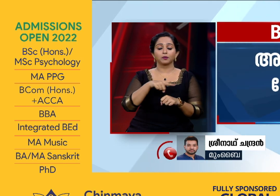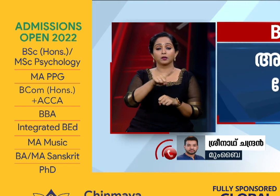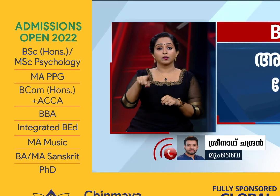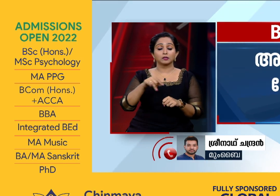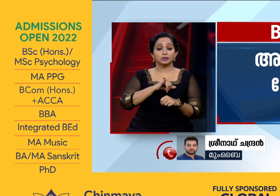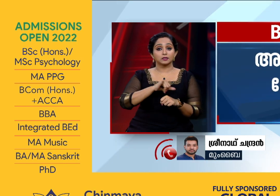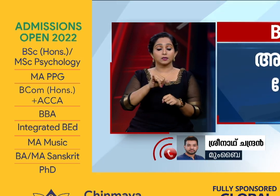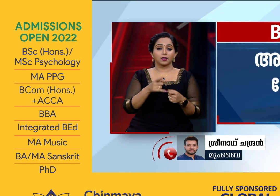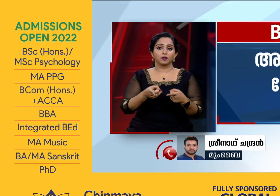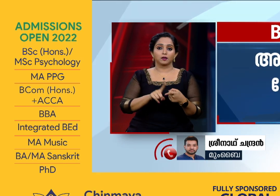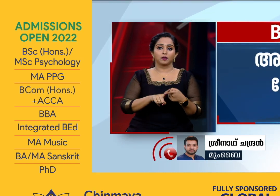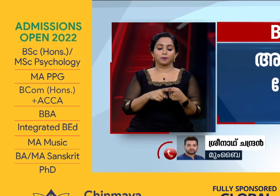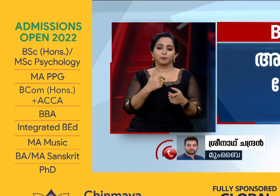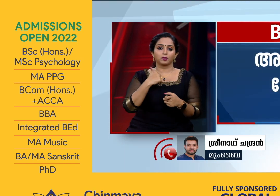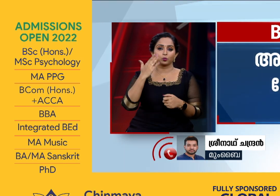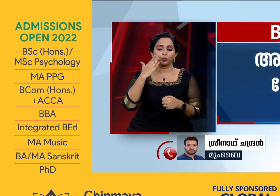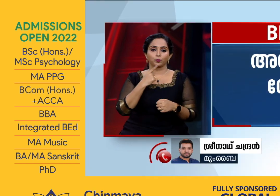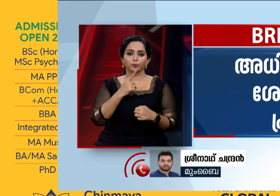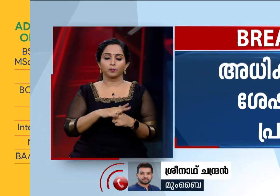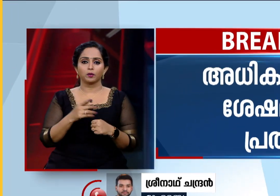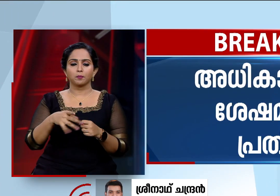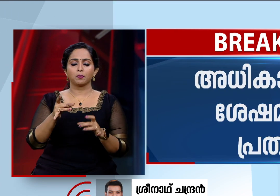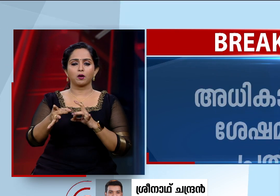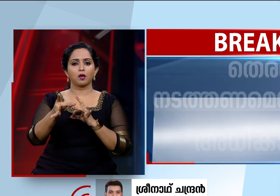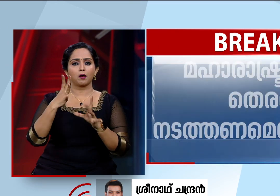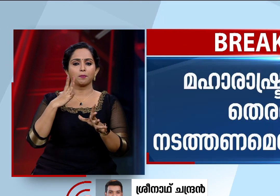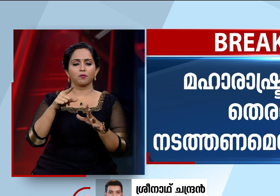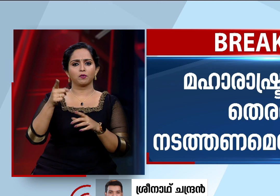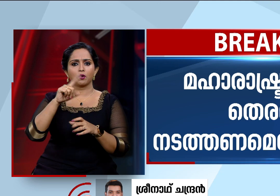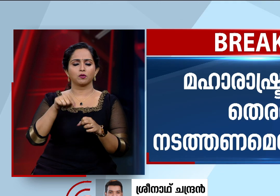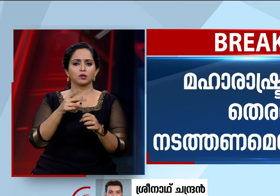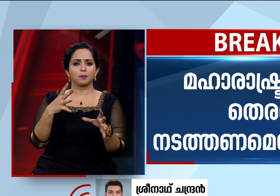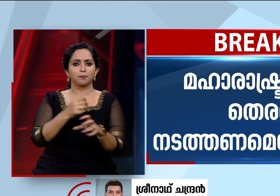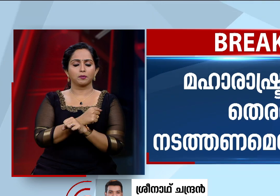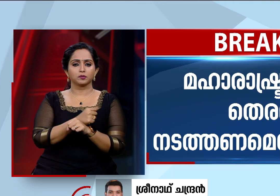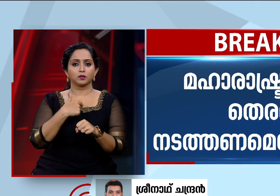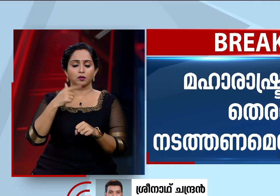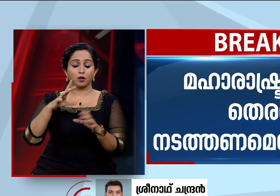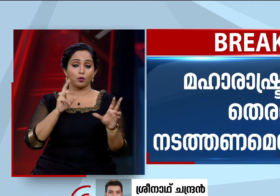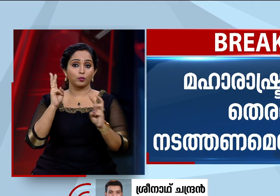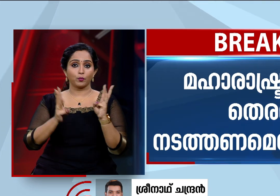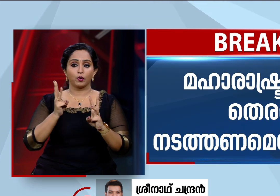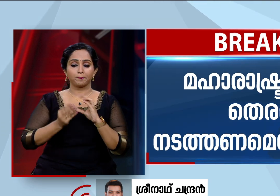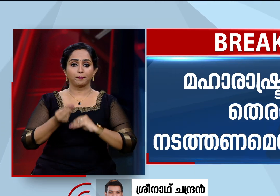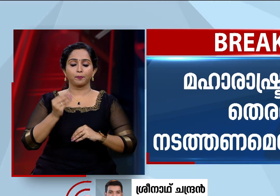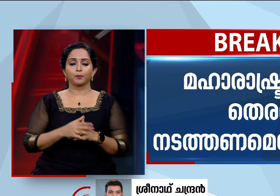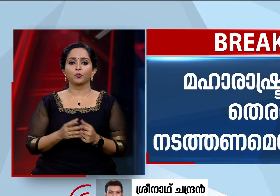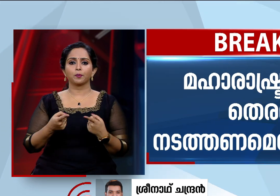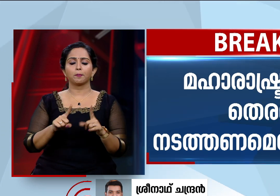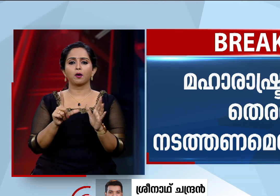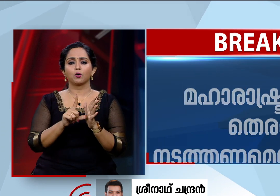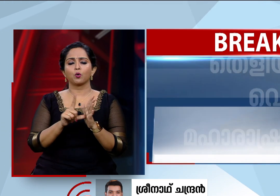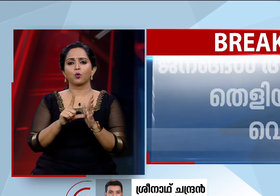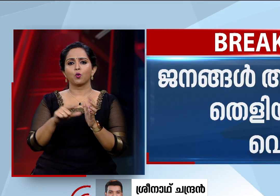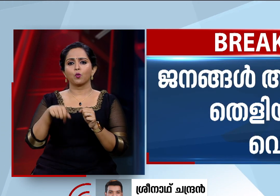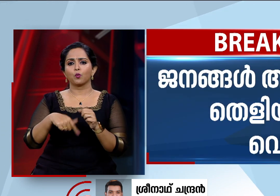അദ്ദേഹം പറയുകയും ചെയ്തു. ഏതായാലും അമ്പും വില്ലും ചിഹ്നം നഷ്ടമാകുമോ എന്നതാണ് ഉദ്ധവ് താക്കറെ ഇപ്പോൾ അലട്ടുന്ന ഒരു പ്രശ്നം. നിയമ പോരാട്ടത്തിലേക്ക്